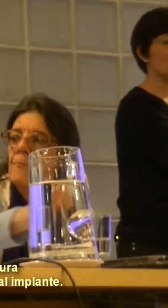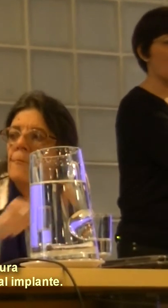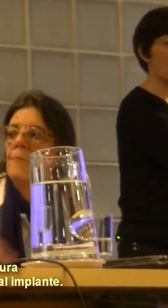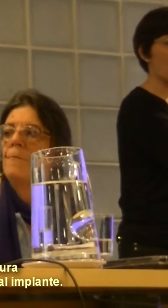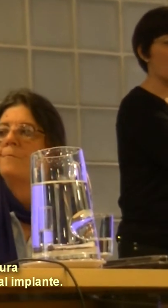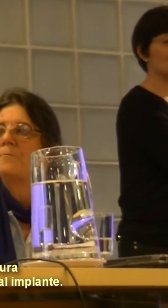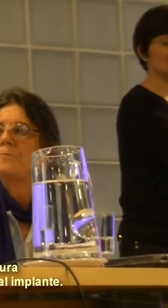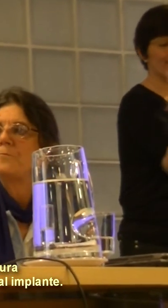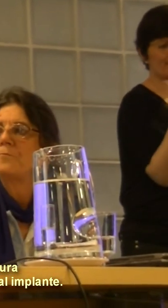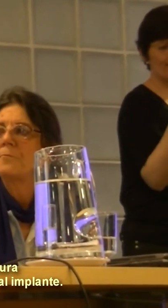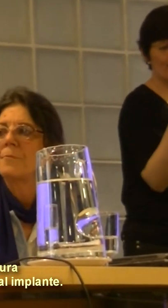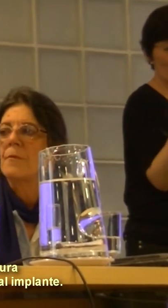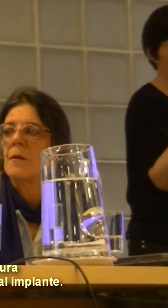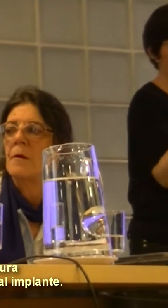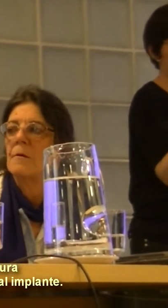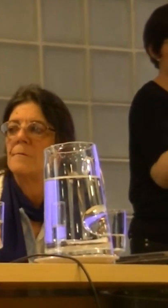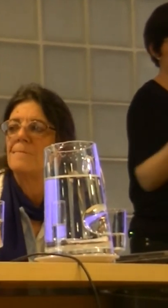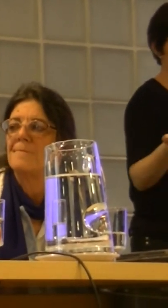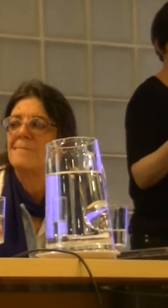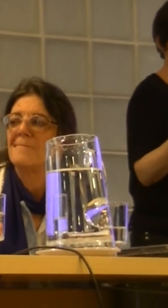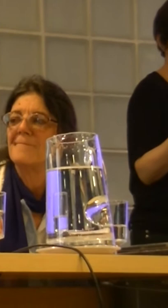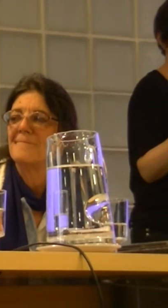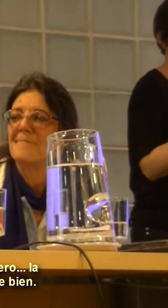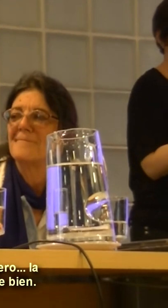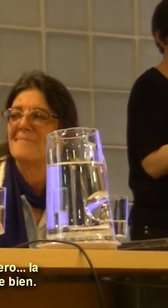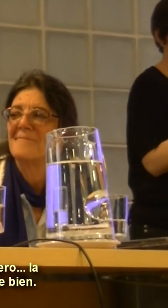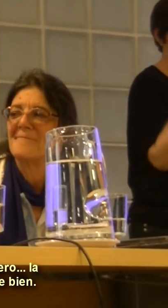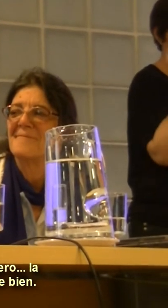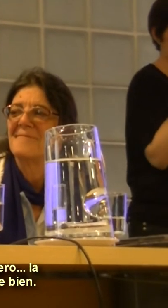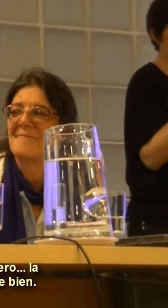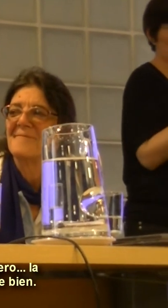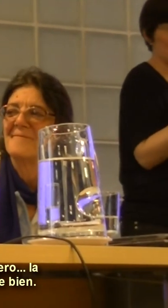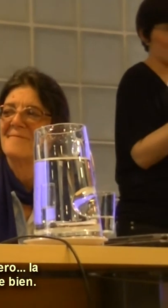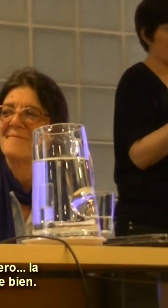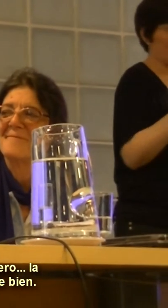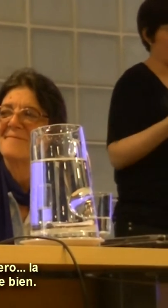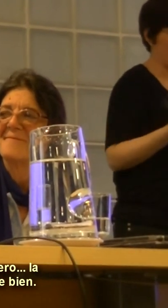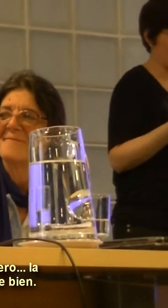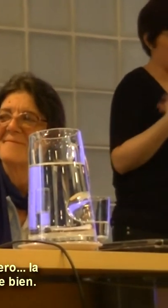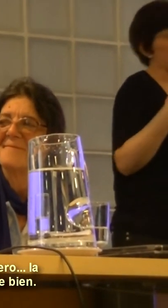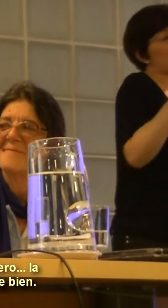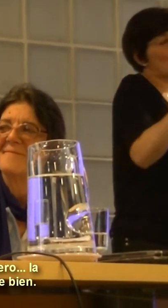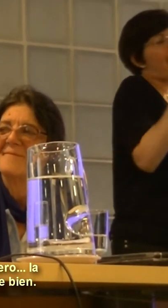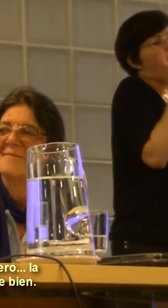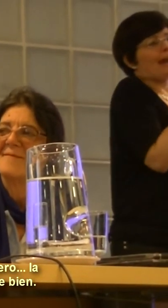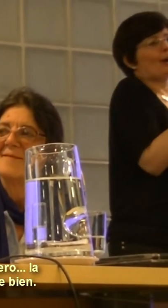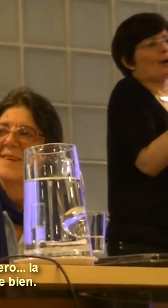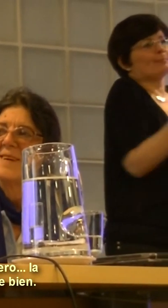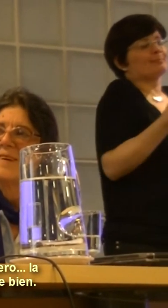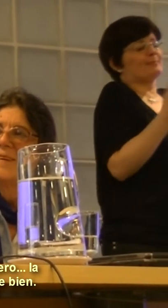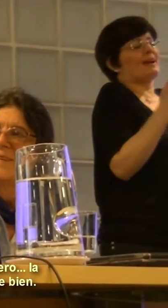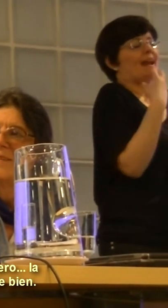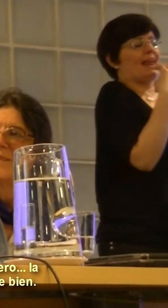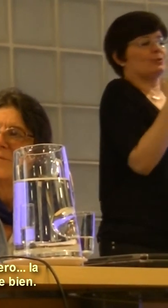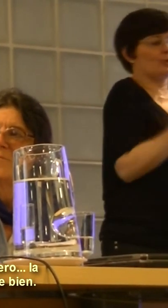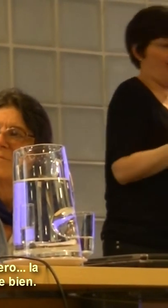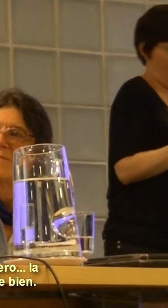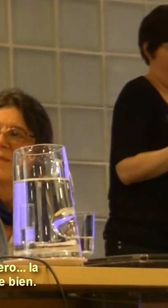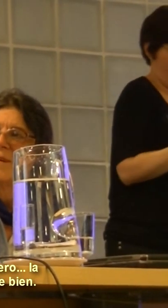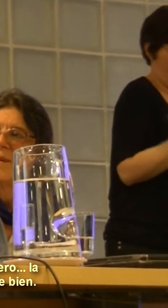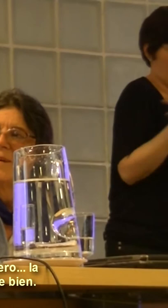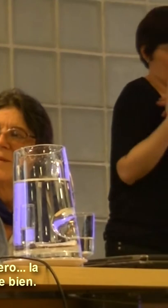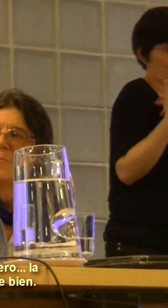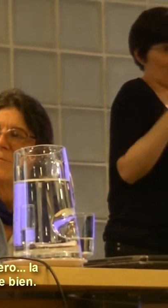perdiendo gracias al implante. Sigue siendo una ayuda la lectura labial, pero la estoy perdiendo